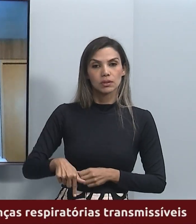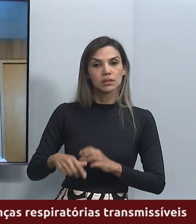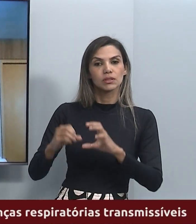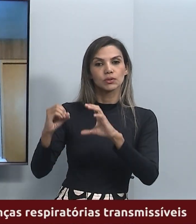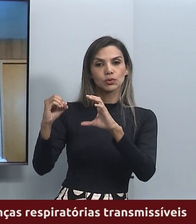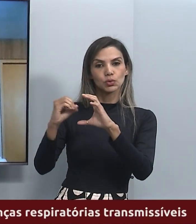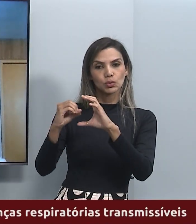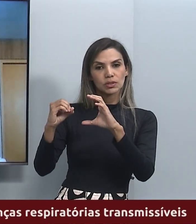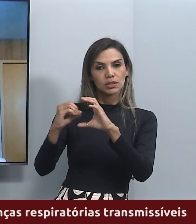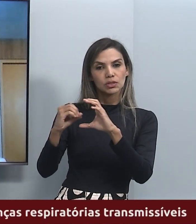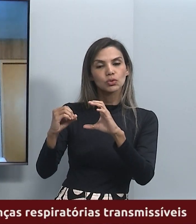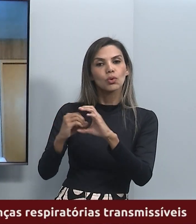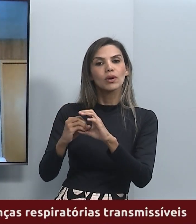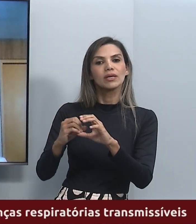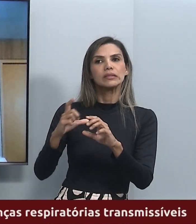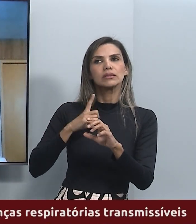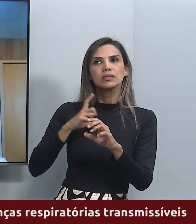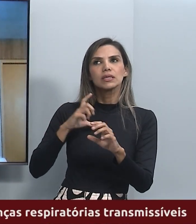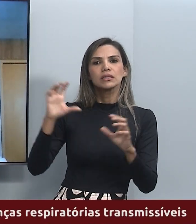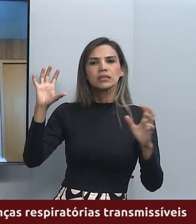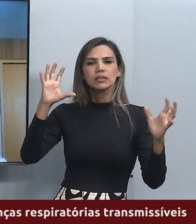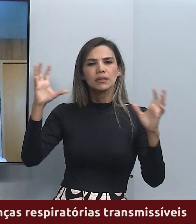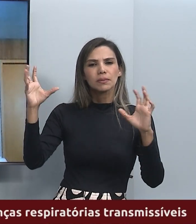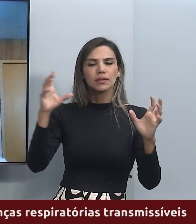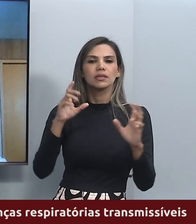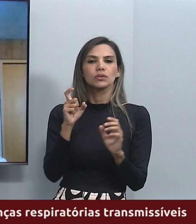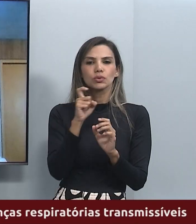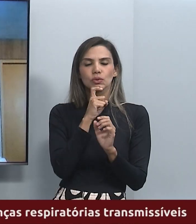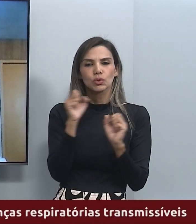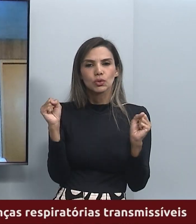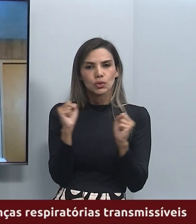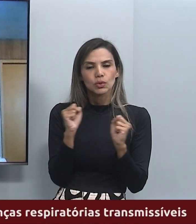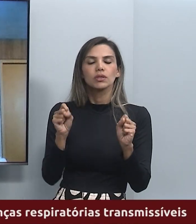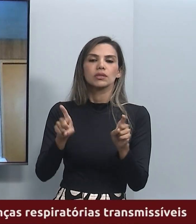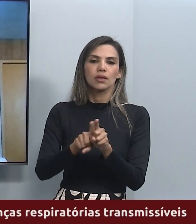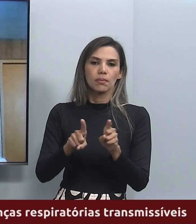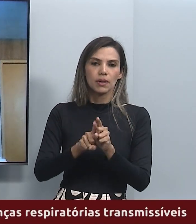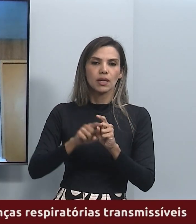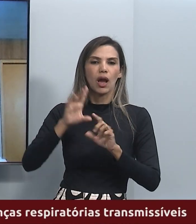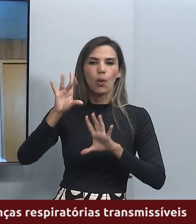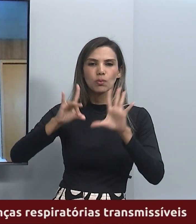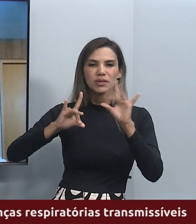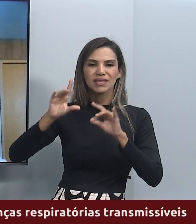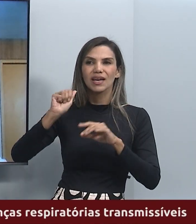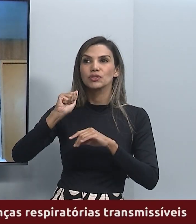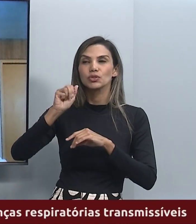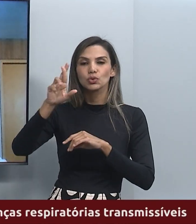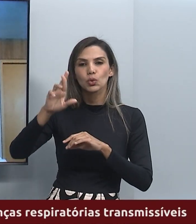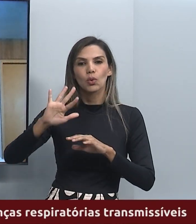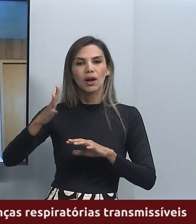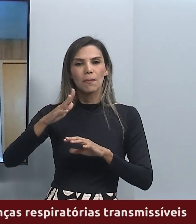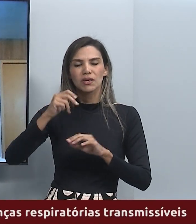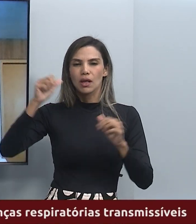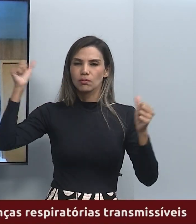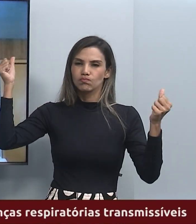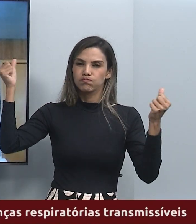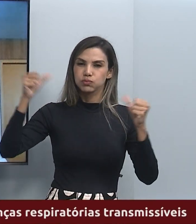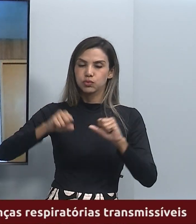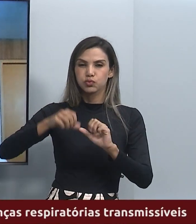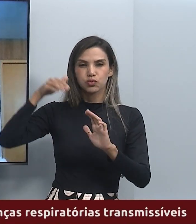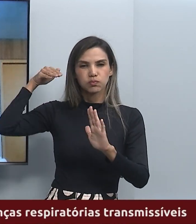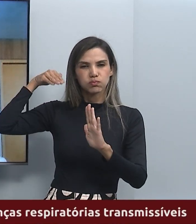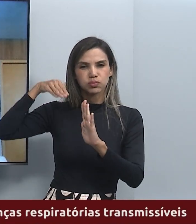com temperaturas mais baixas, também uma umidade relativa do ar que chega a níveis críticos,